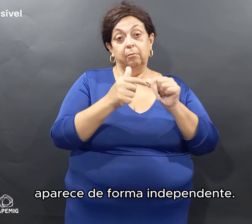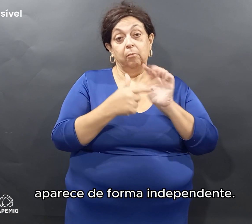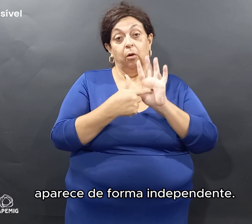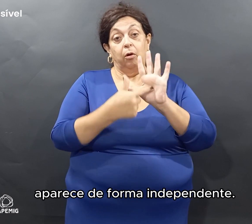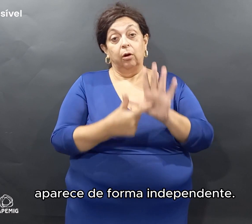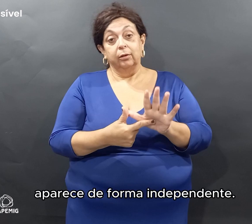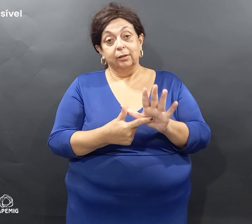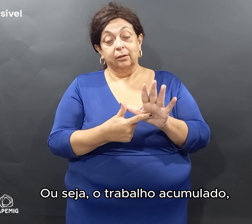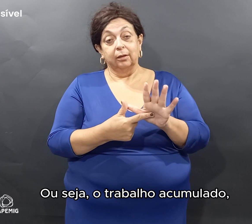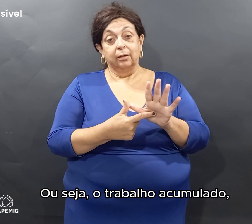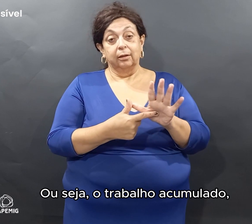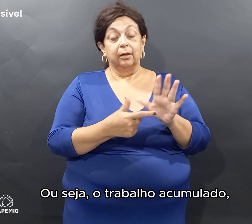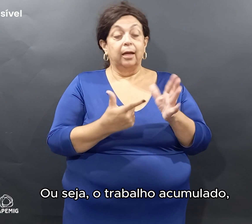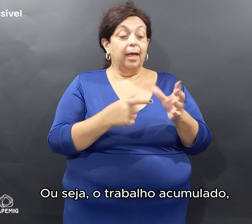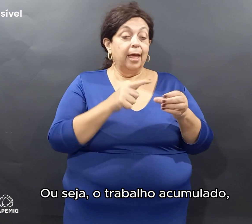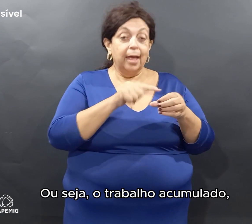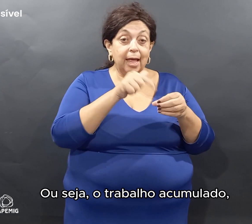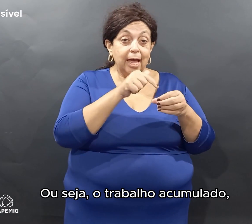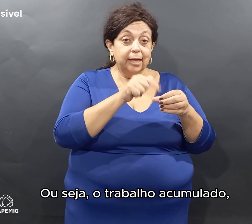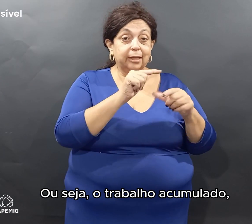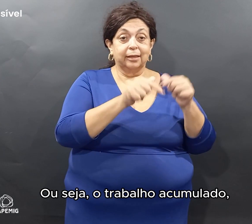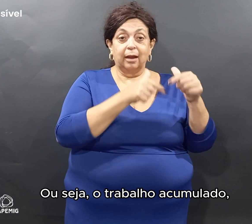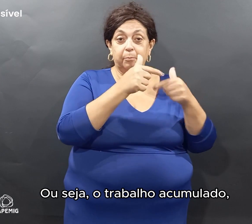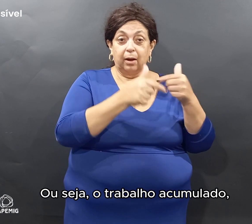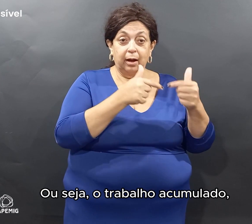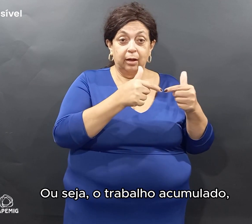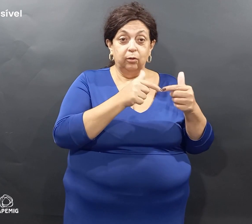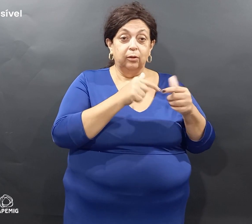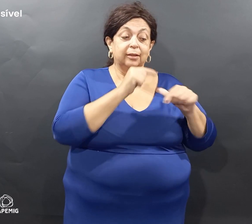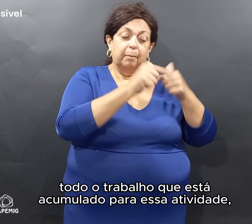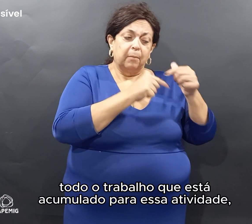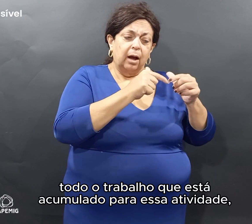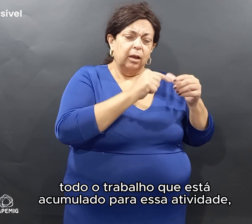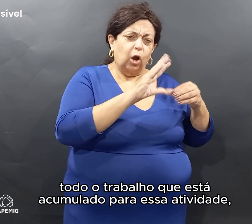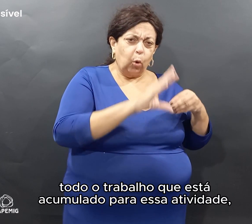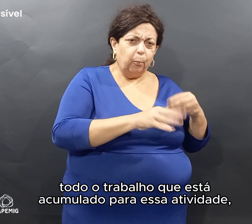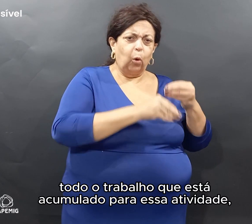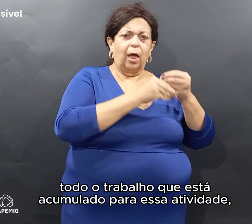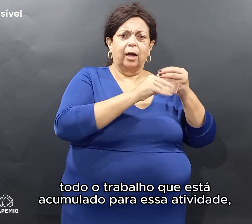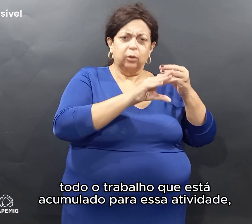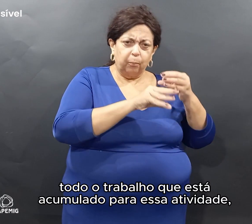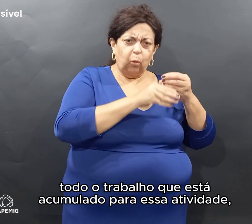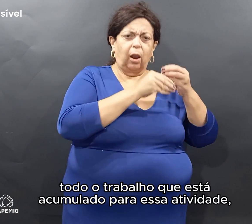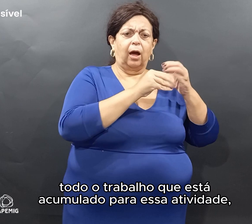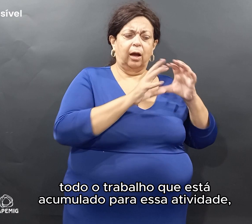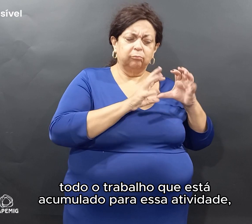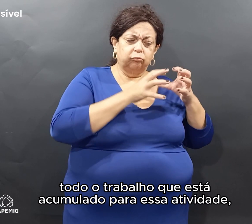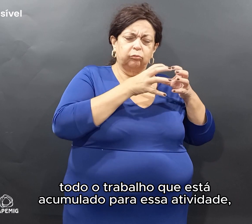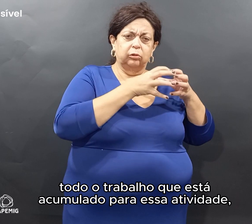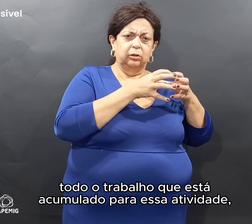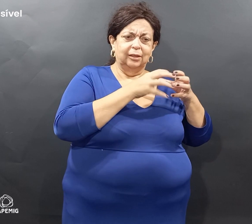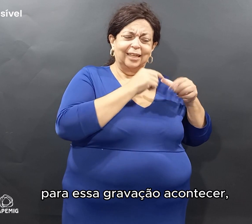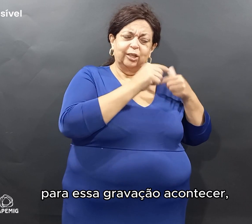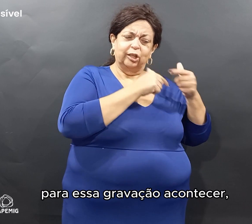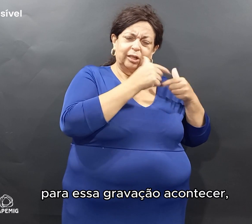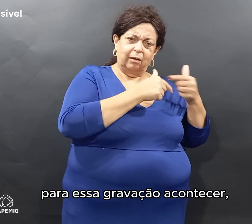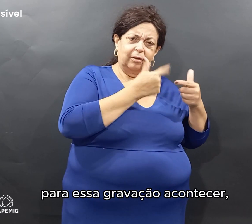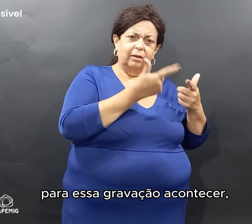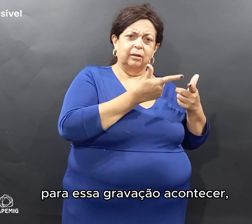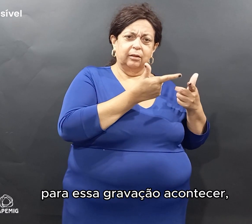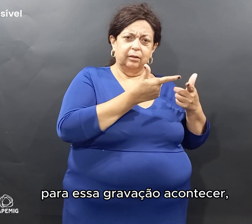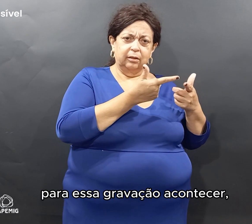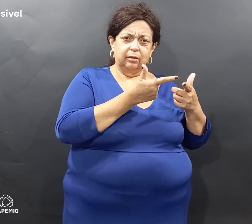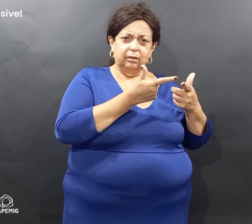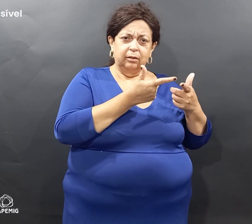forma independente. Ou seja, o trabalho acumulado, todo o trabalho que está acumulado para essa atividade, para essa